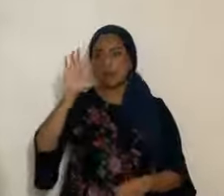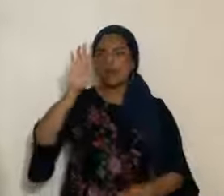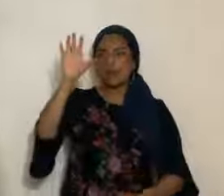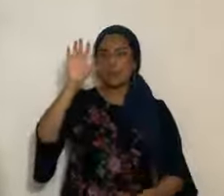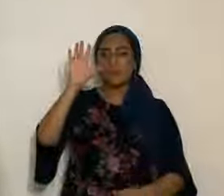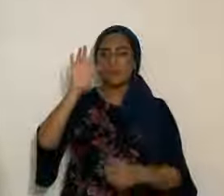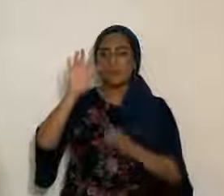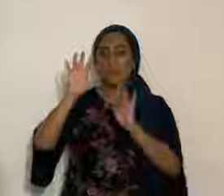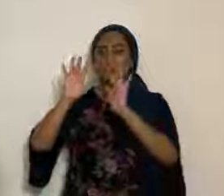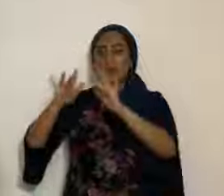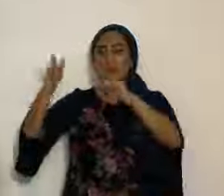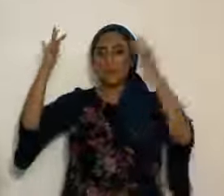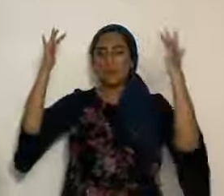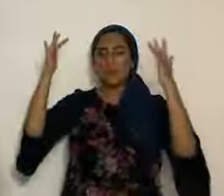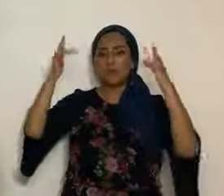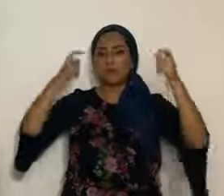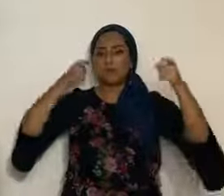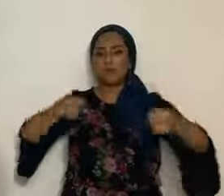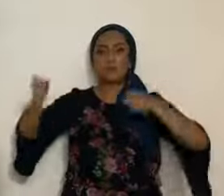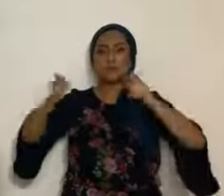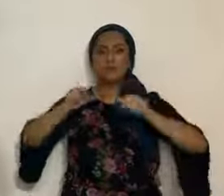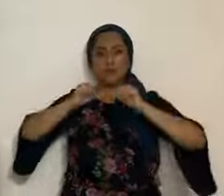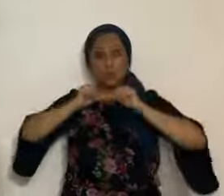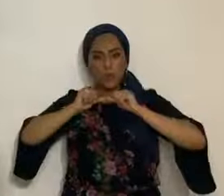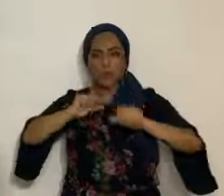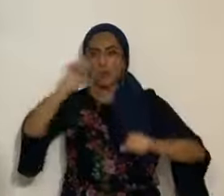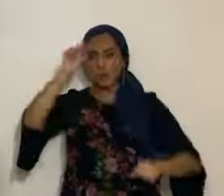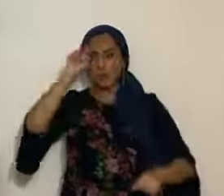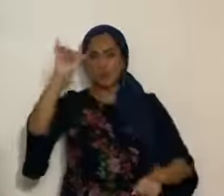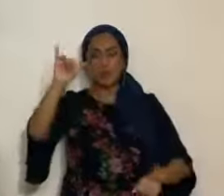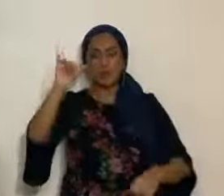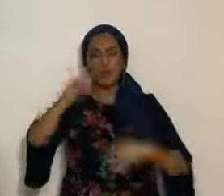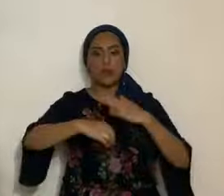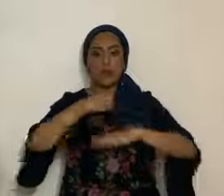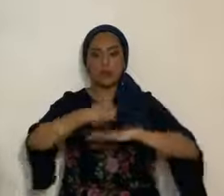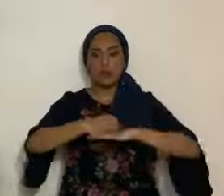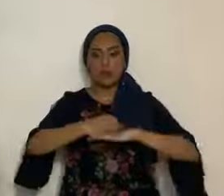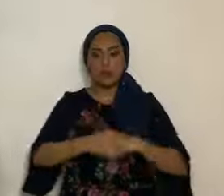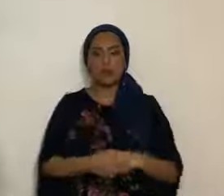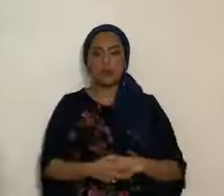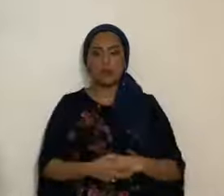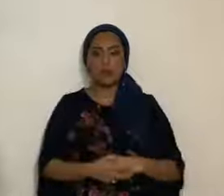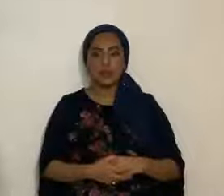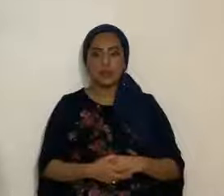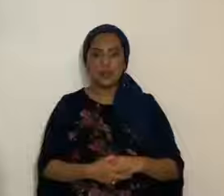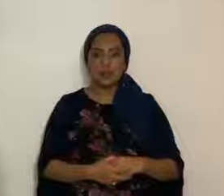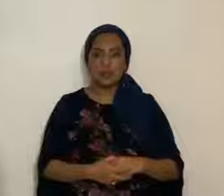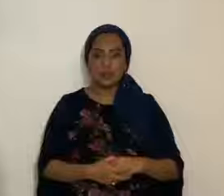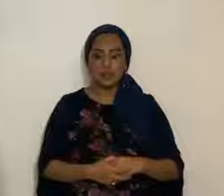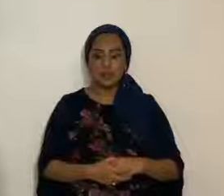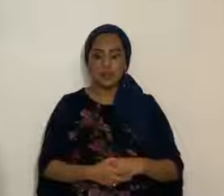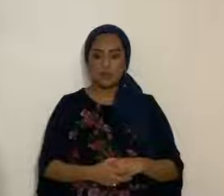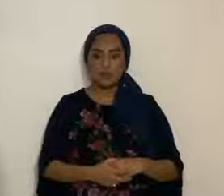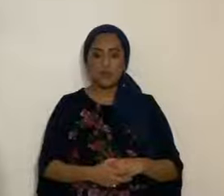e imperio por los siglos de los siglos. Amén. Que así sea. Así